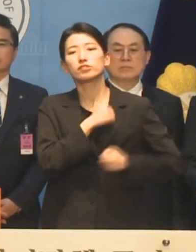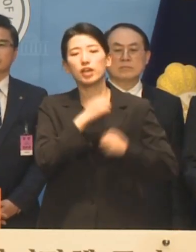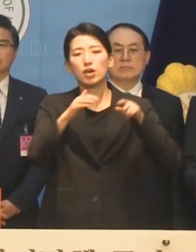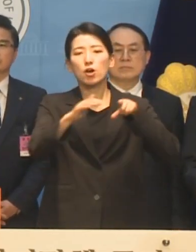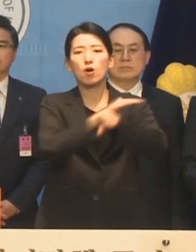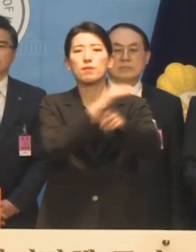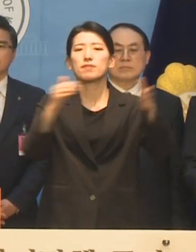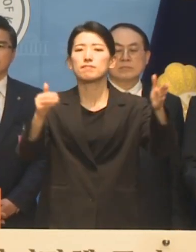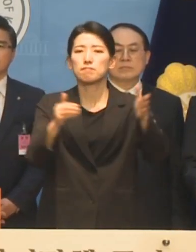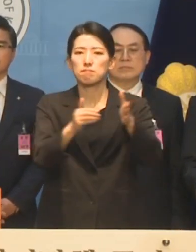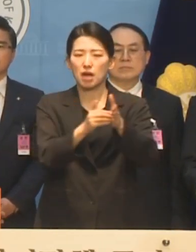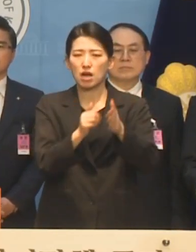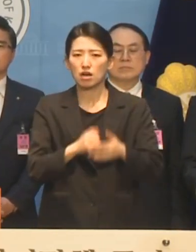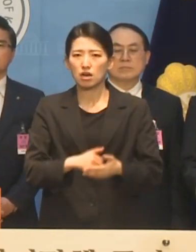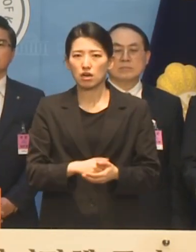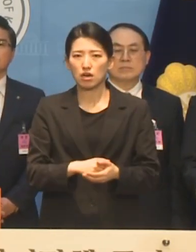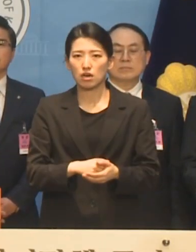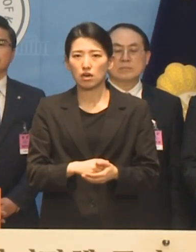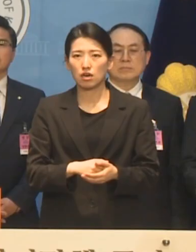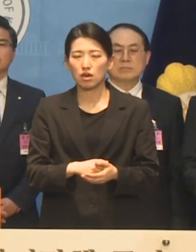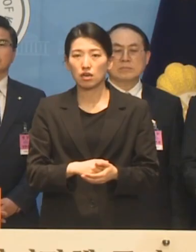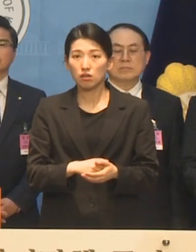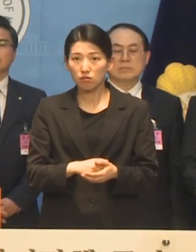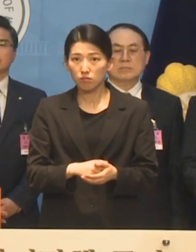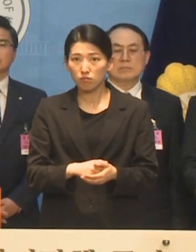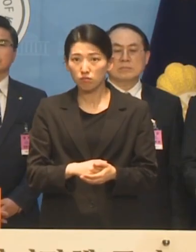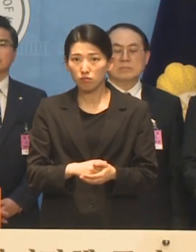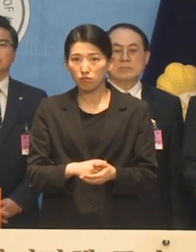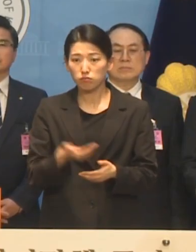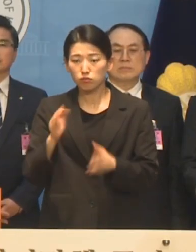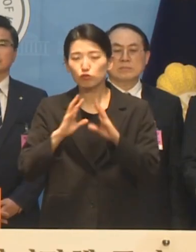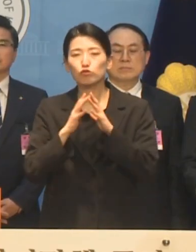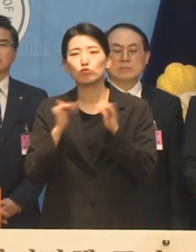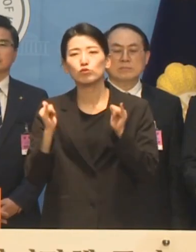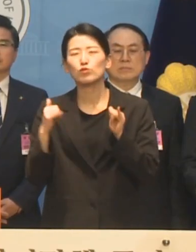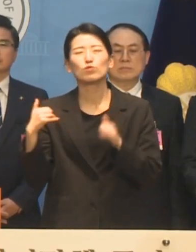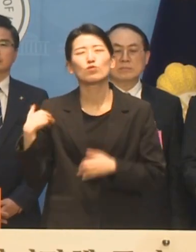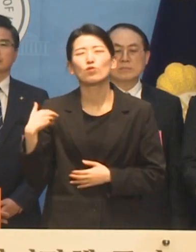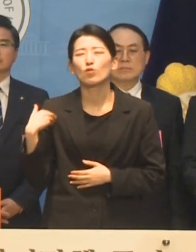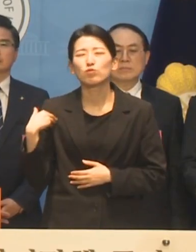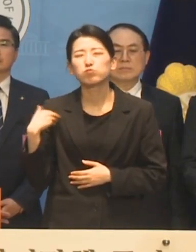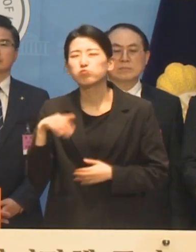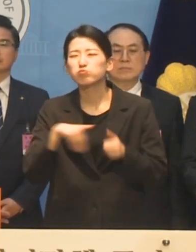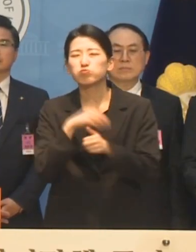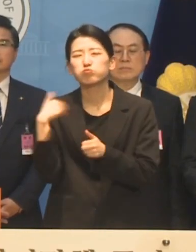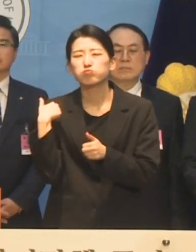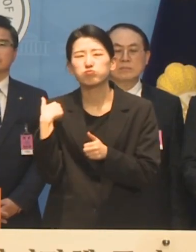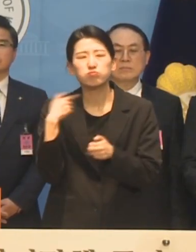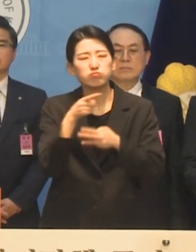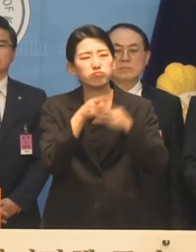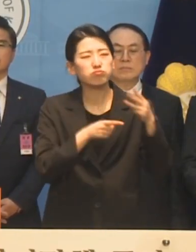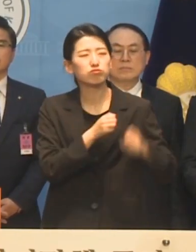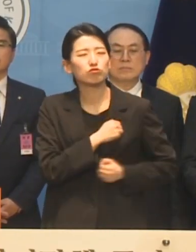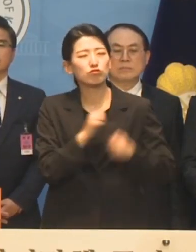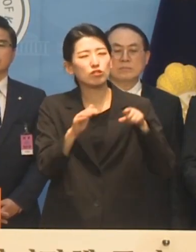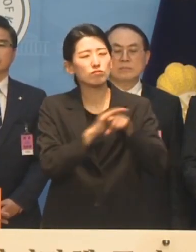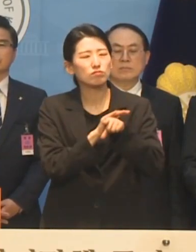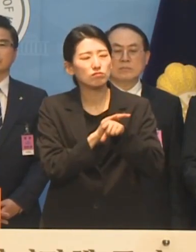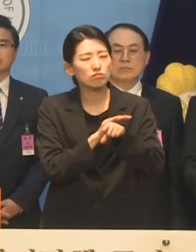이 사실에 눈이 감긴 절대 다수 국민을 계몽시킨 윤석열